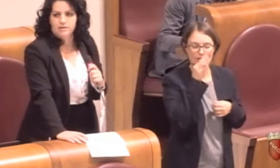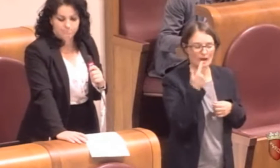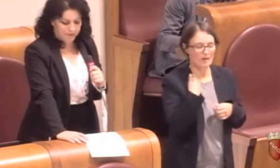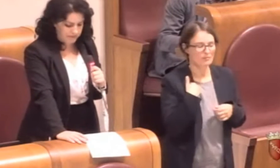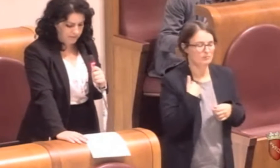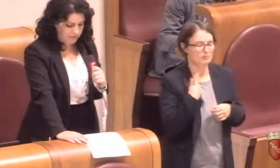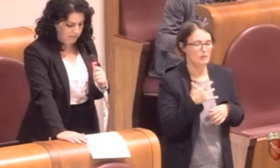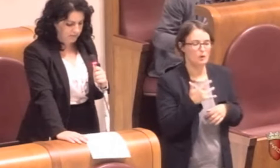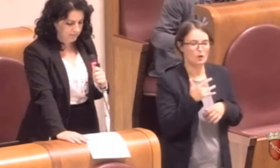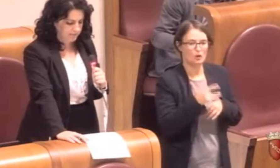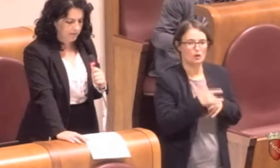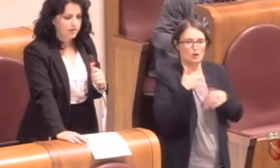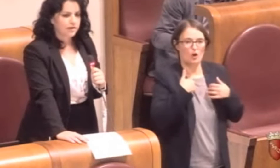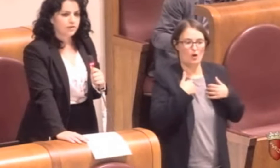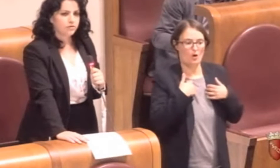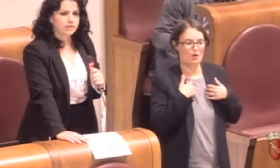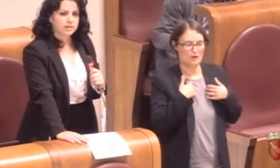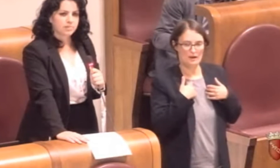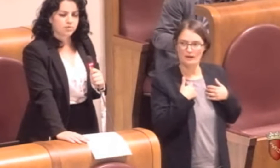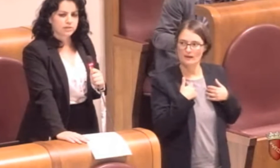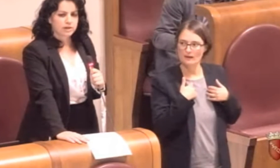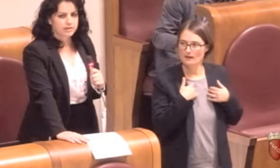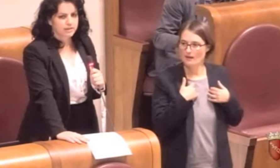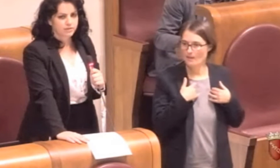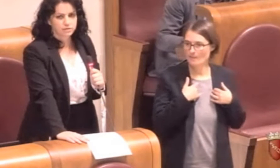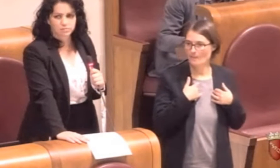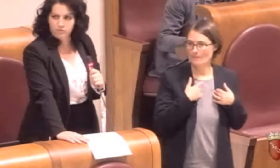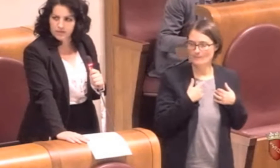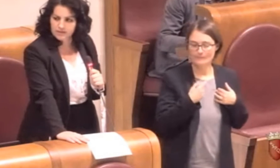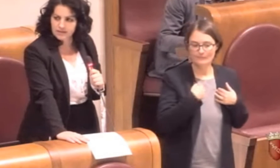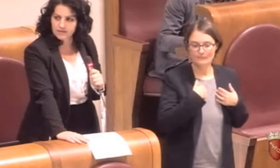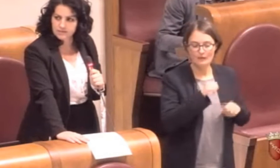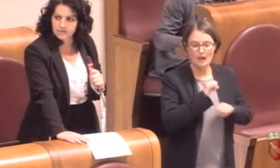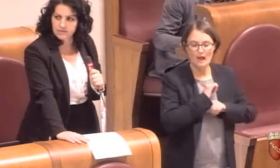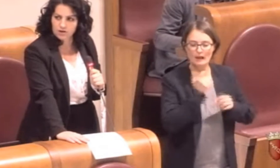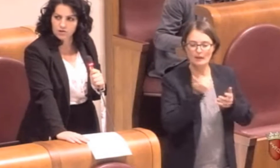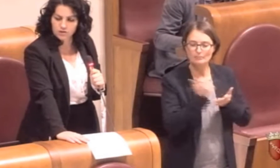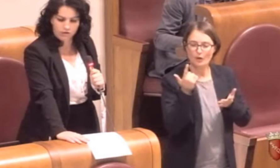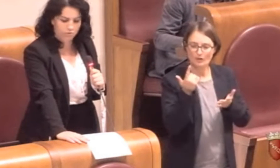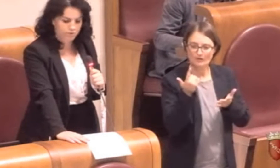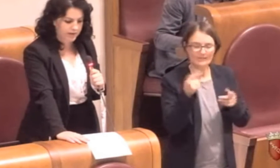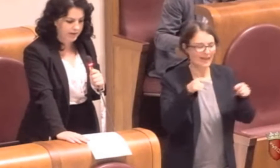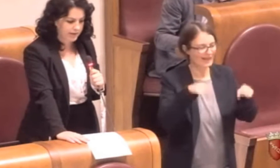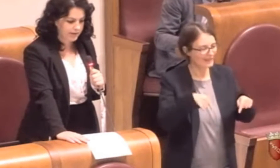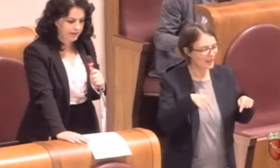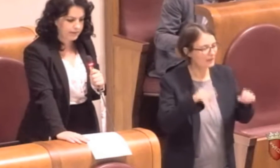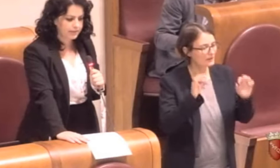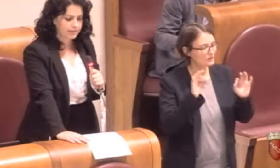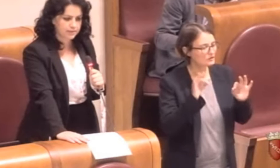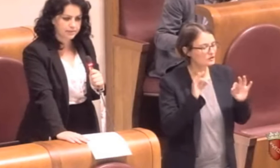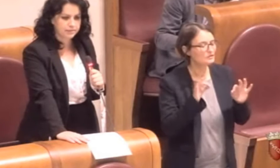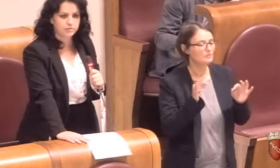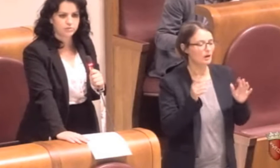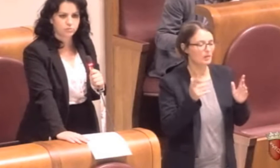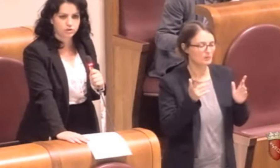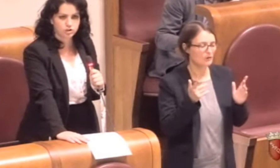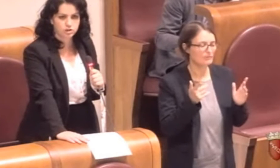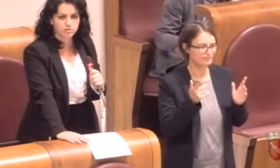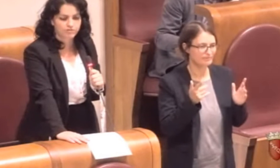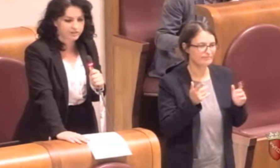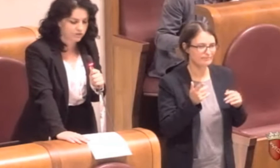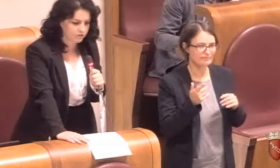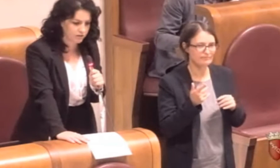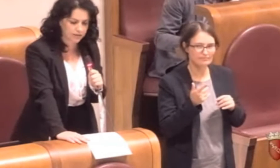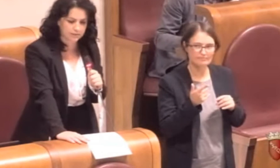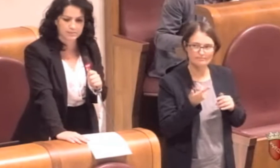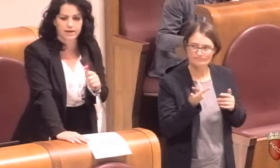in primis. Credo che sia importante, che fosse importante anzi oggi recuperare gli indirizzi di un municipio,